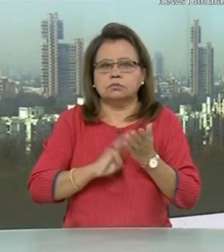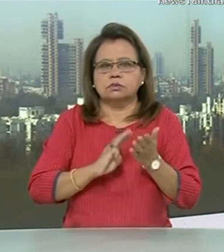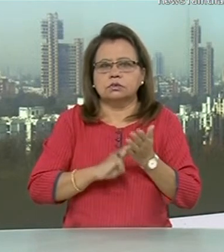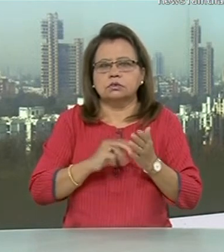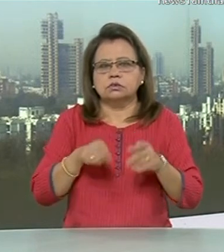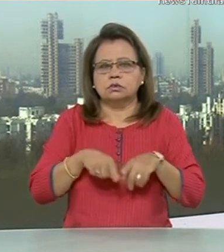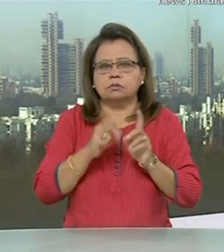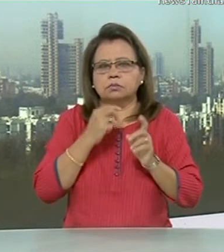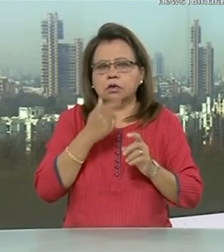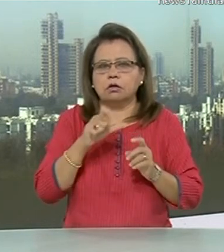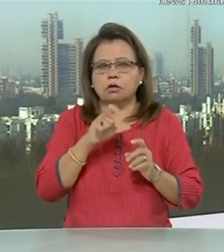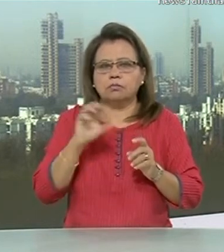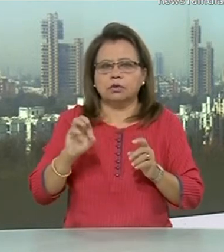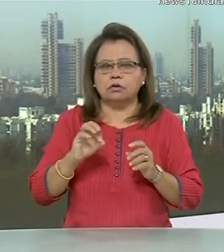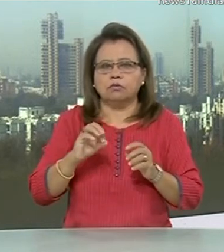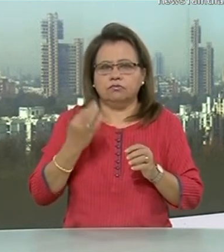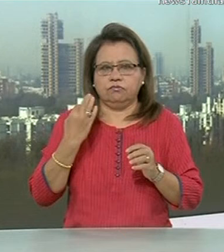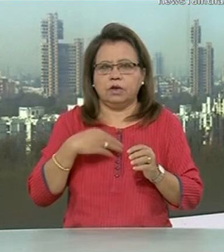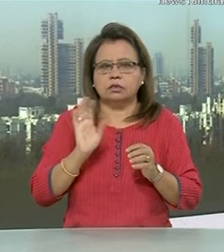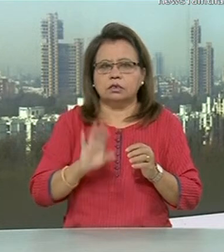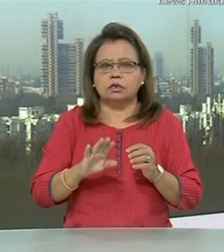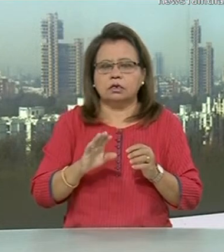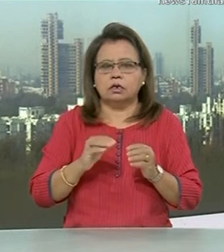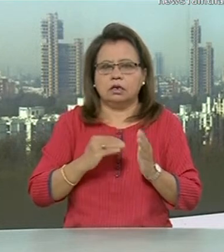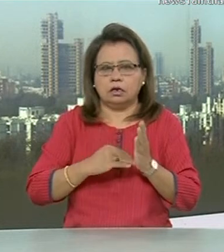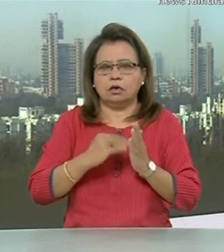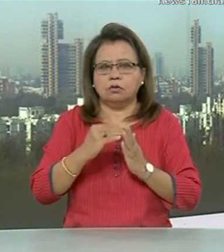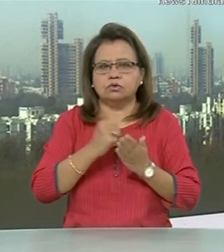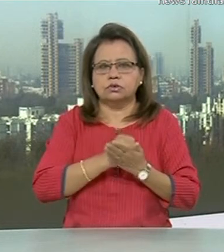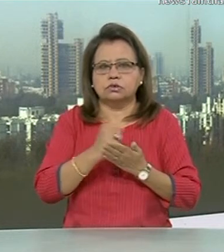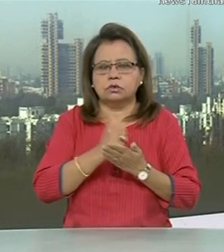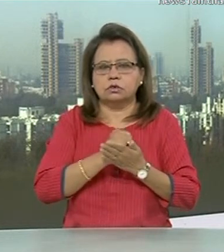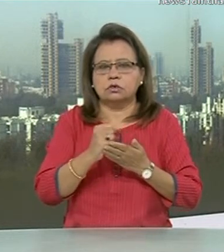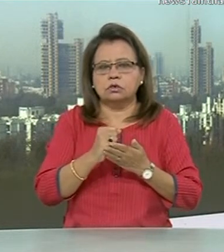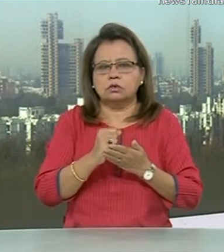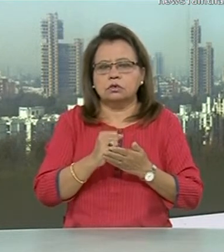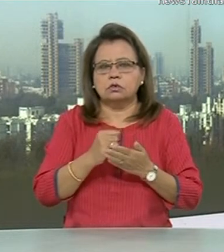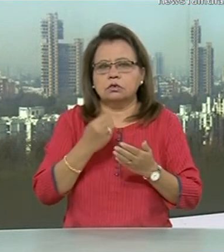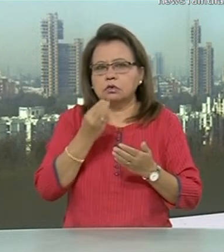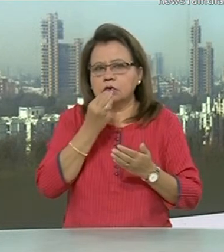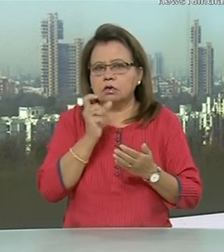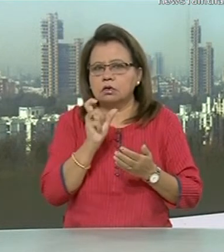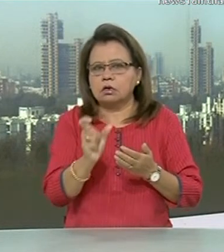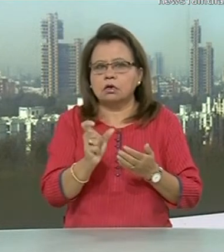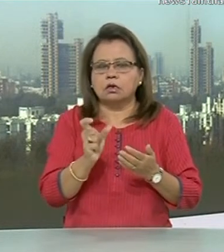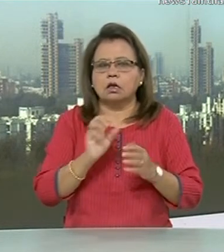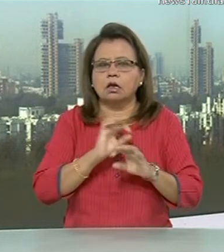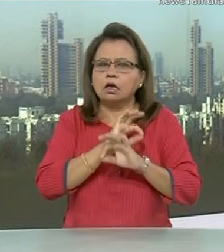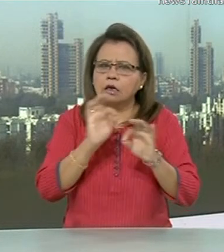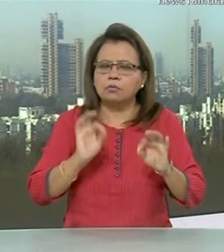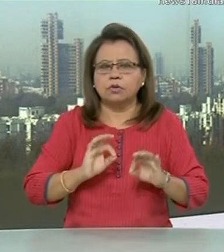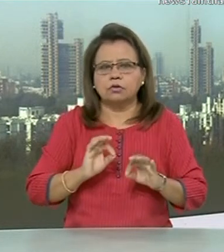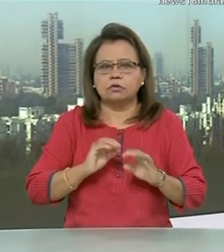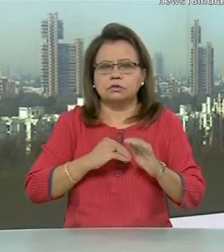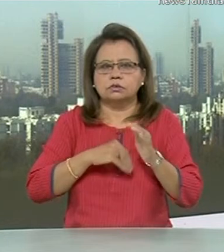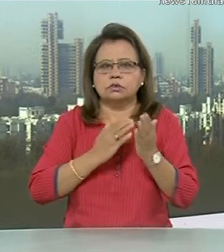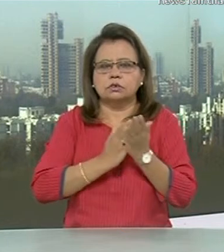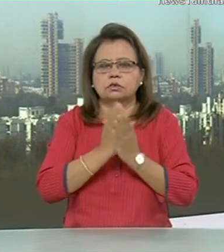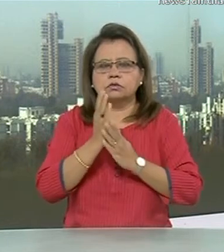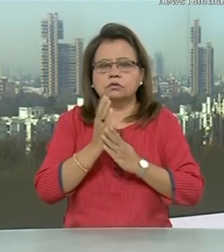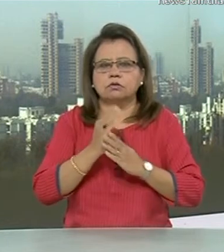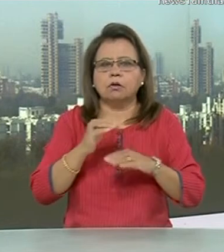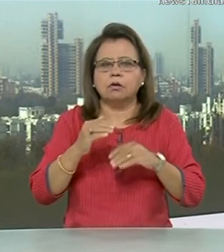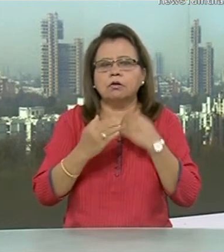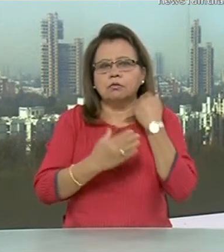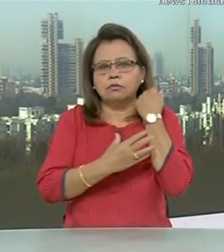कहा कि कंपनियों को राहत देने के लिए कदम उठाए गए राशन कार्ड के उपयोग की व्यवस्था करें क्विक